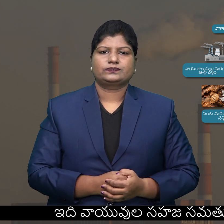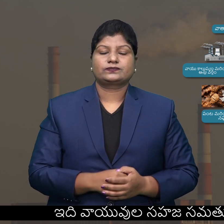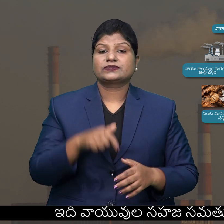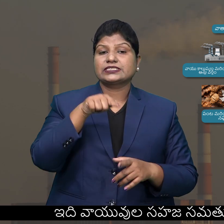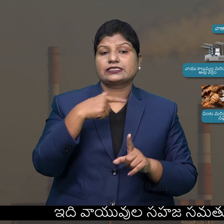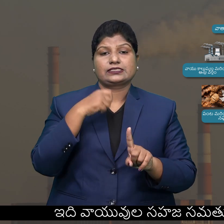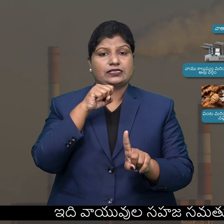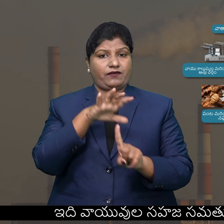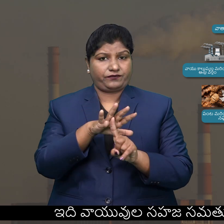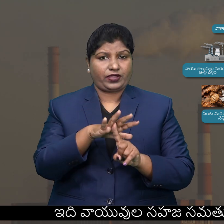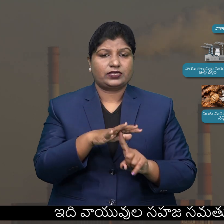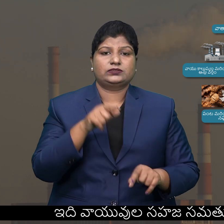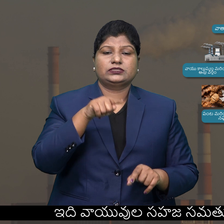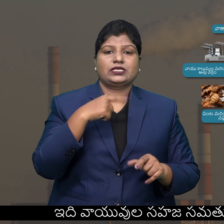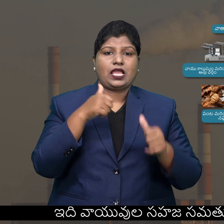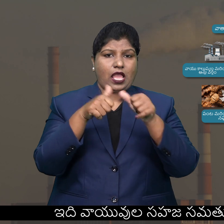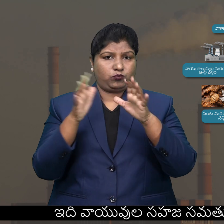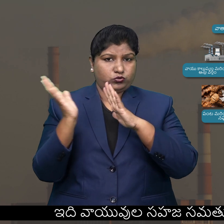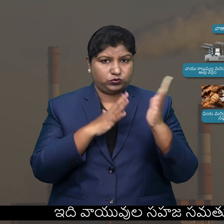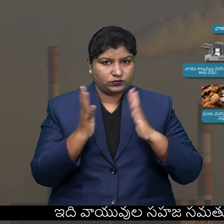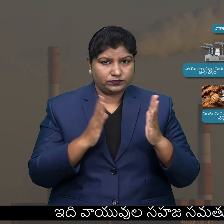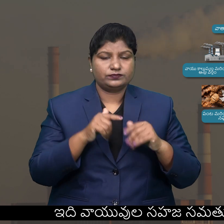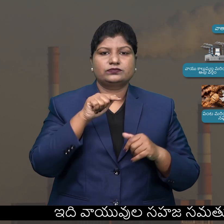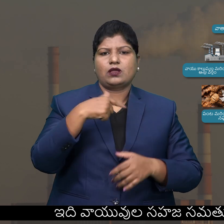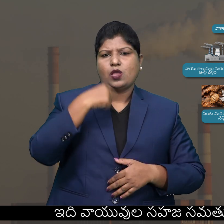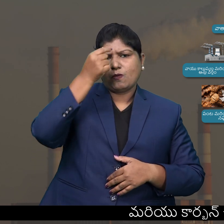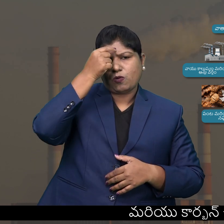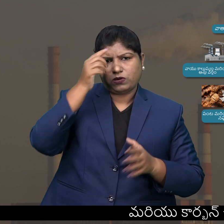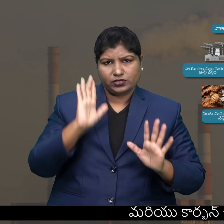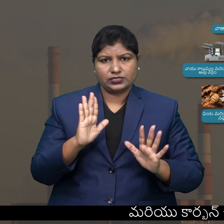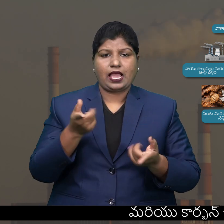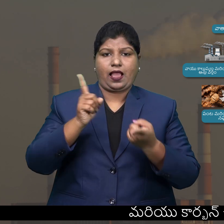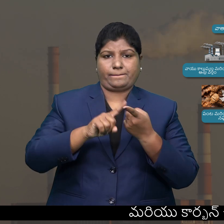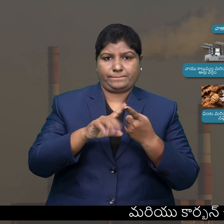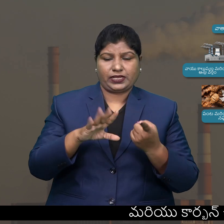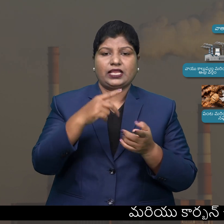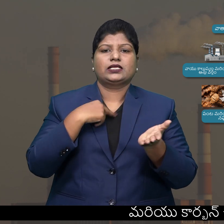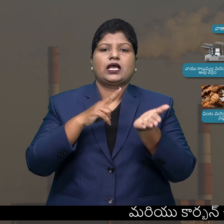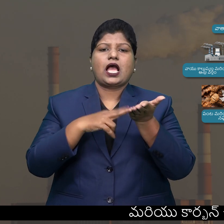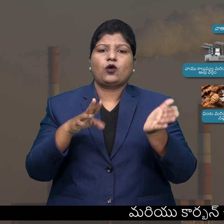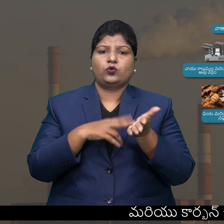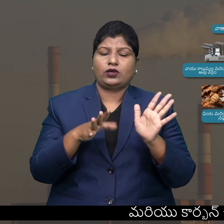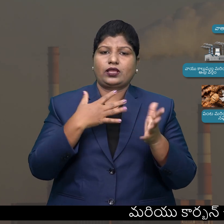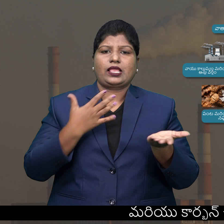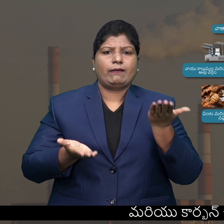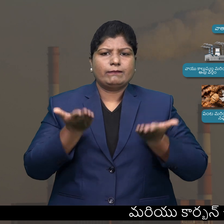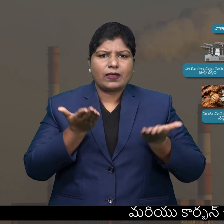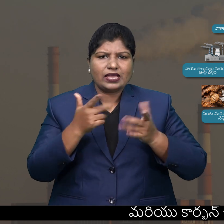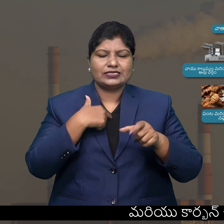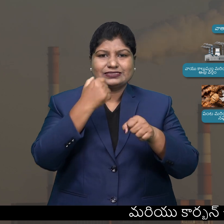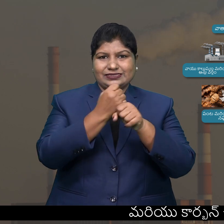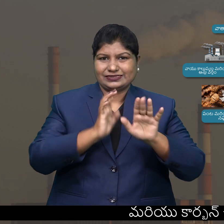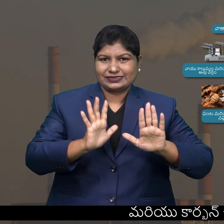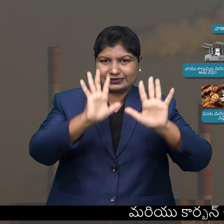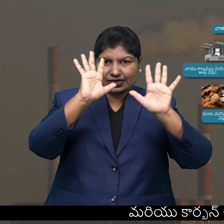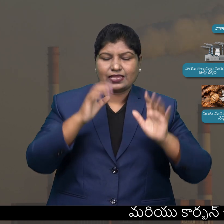ఇది వాయువుల సహజ సమతుల్యతకు భంగం కలిగించే వాతావరణాన్ని మరియు కార్బన్ చక్రం ప్రభావితం చేస్తుంది.